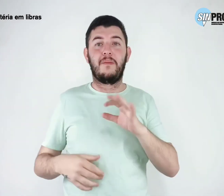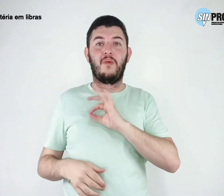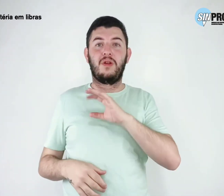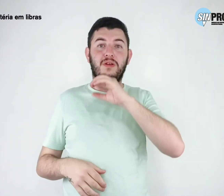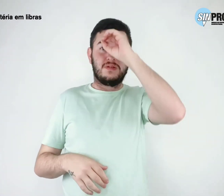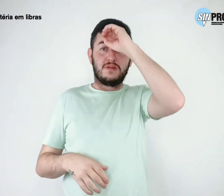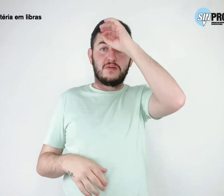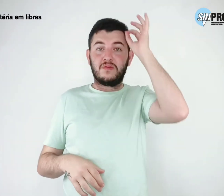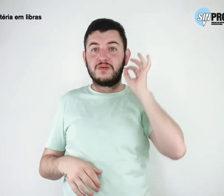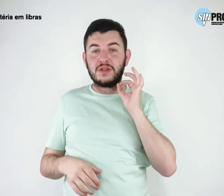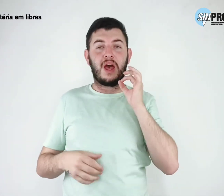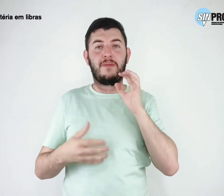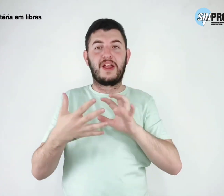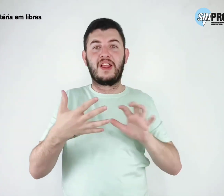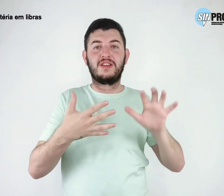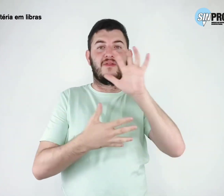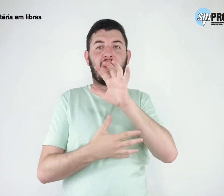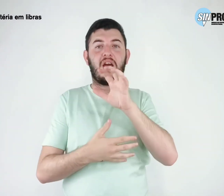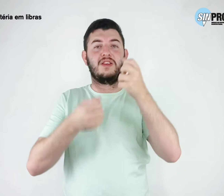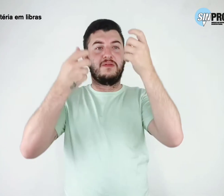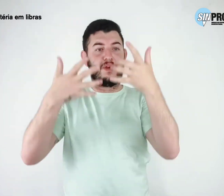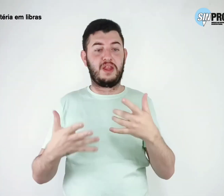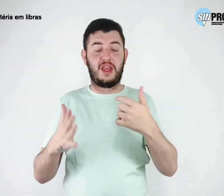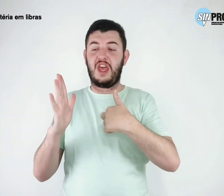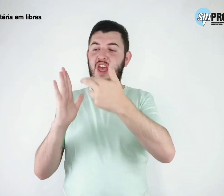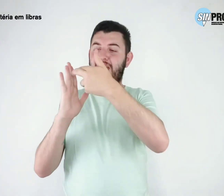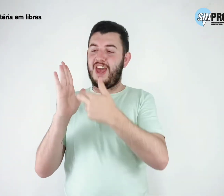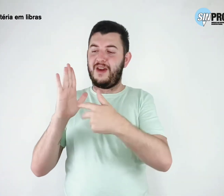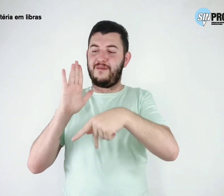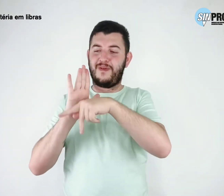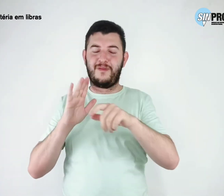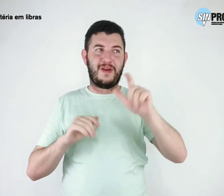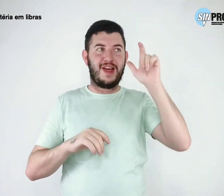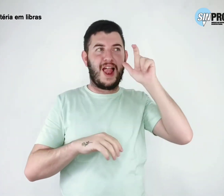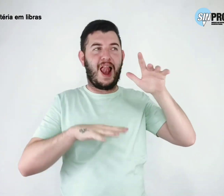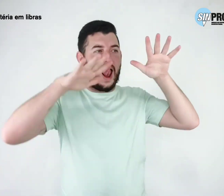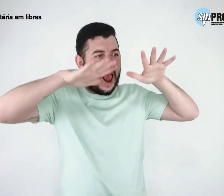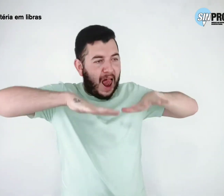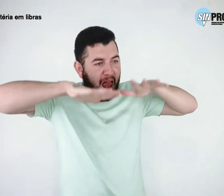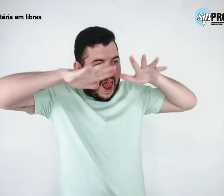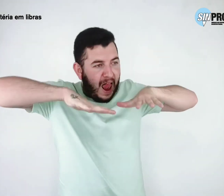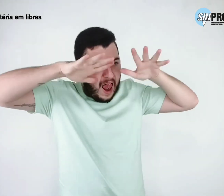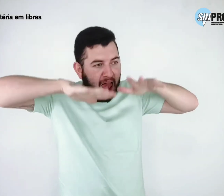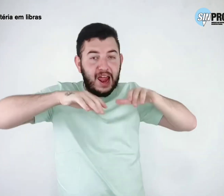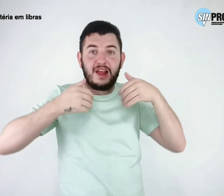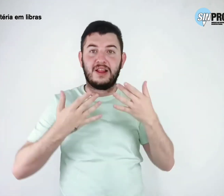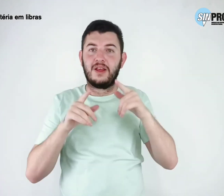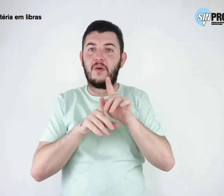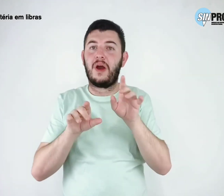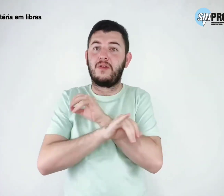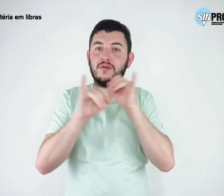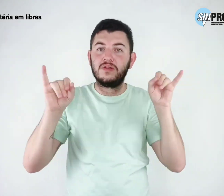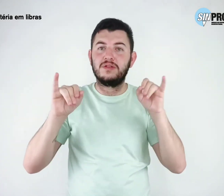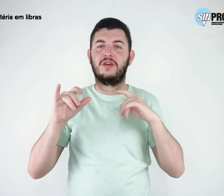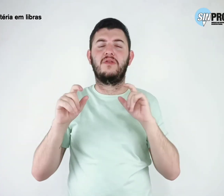ritual satânico e publicam imagens que tiraram sem autorização dos nossos